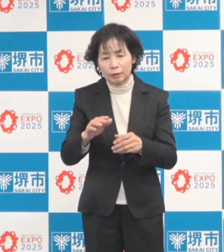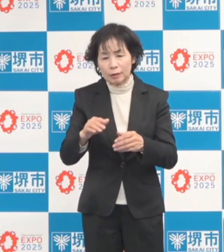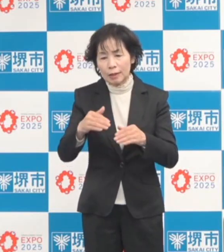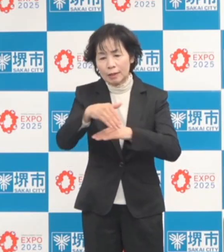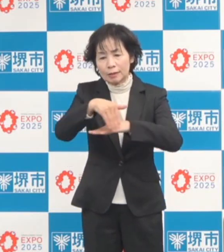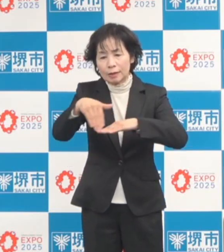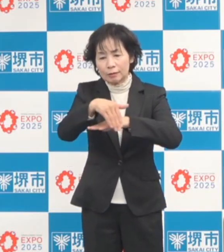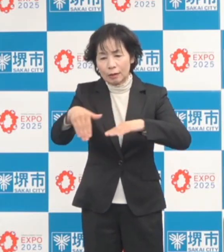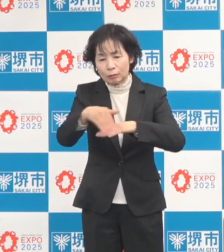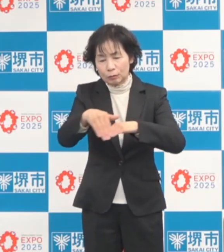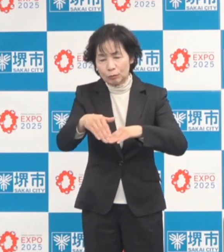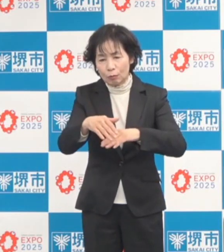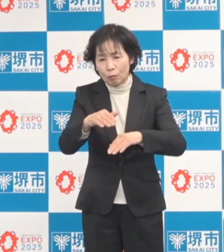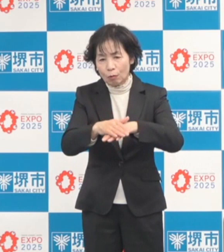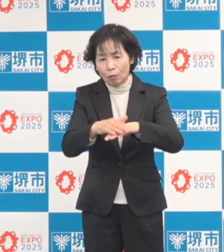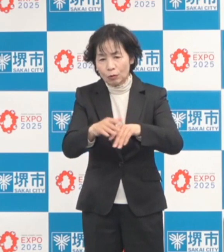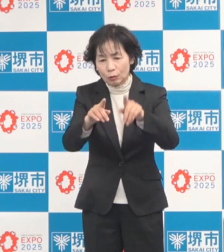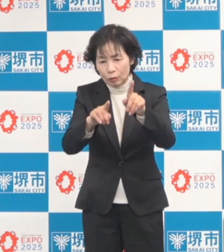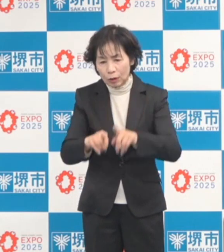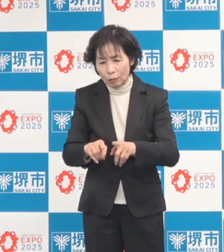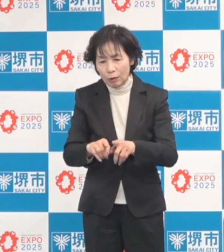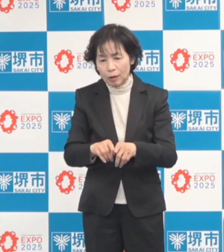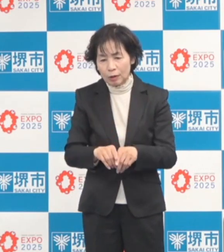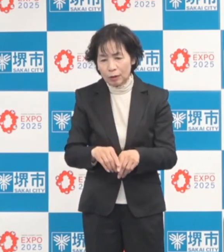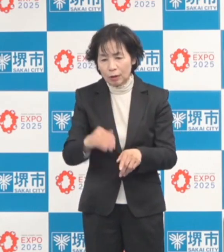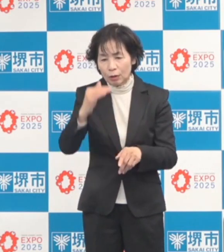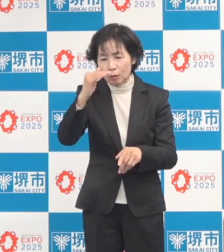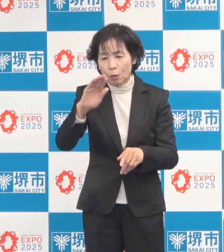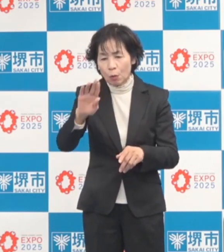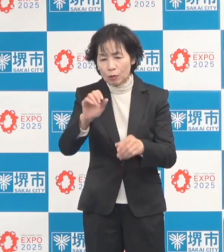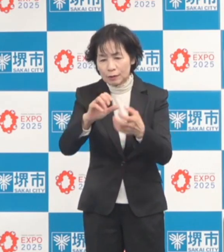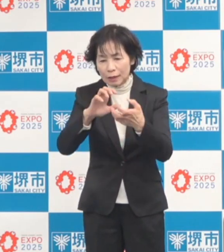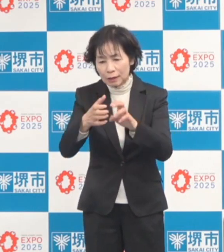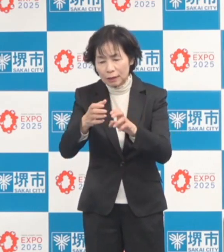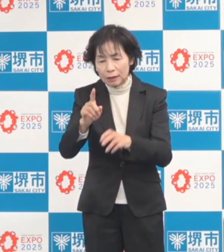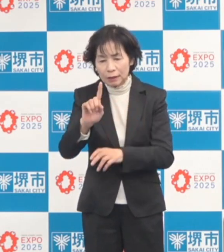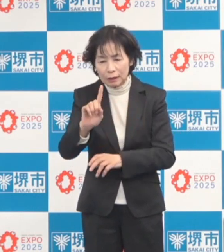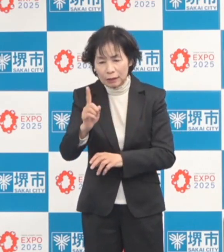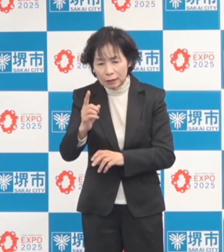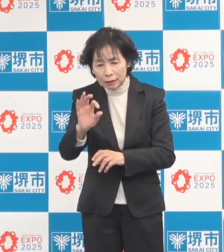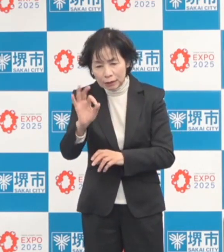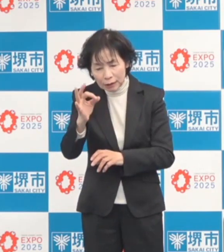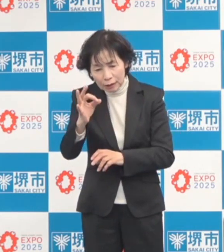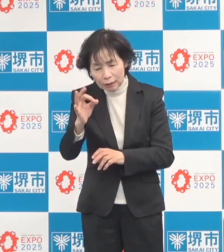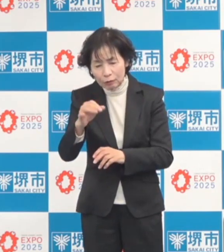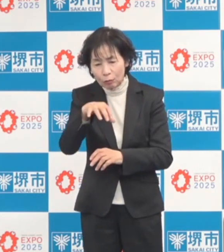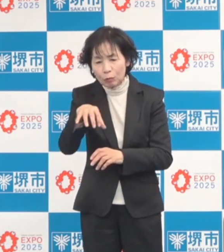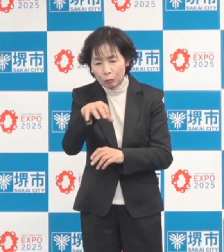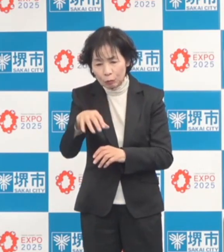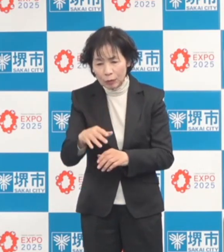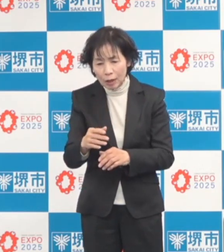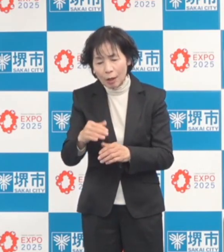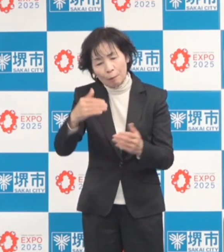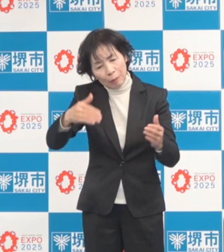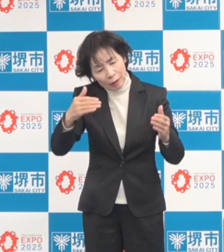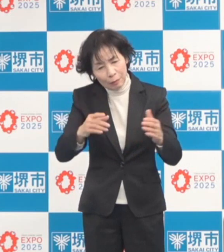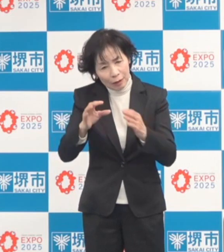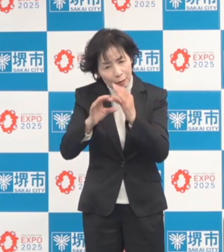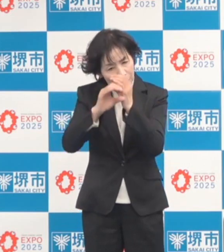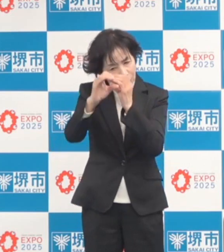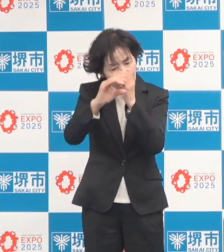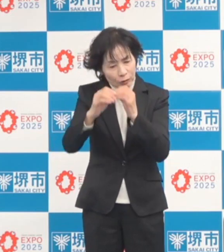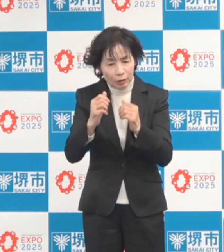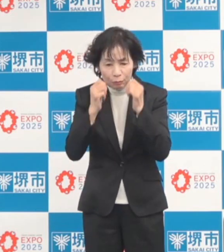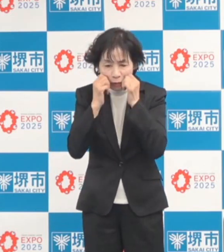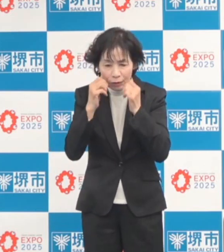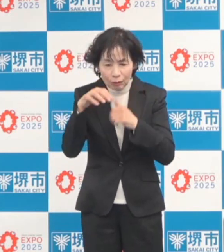の行方によっては交際費の部分で影響が出てきたりとか、まだまだ見通せないことってこれからも